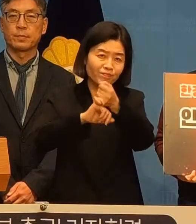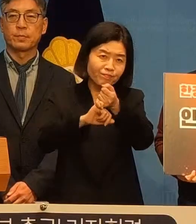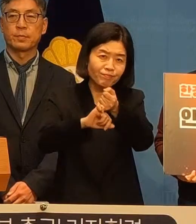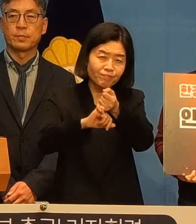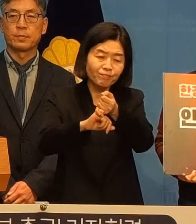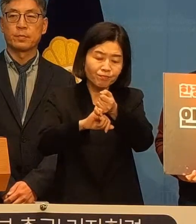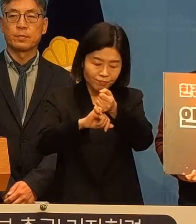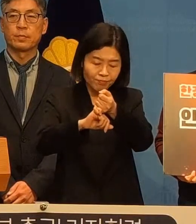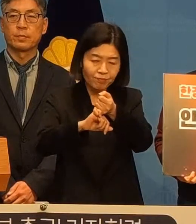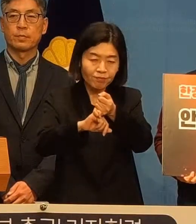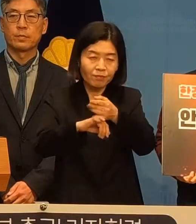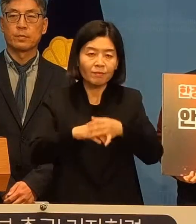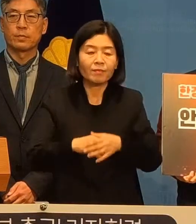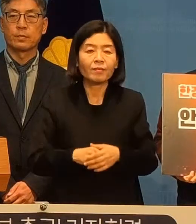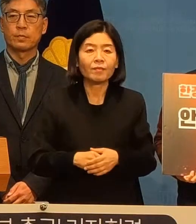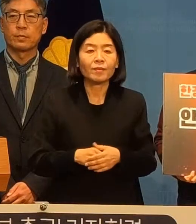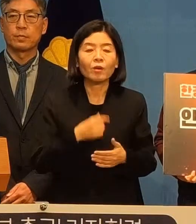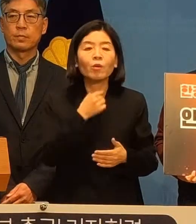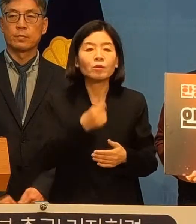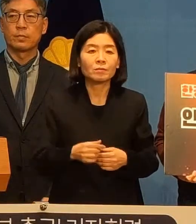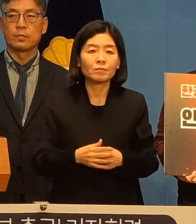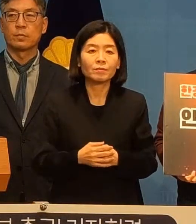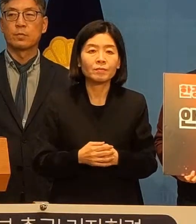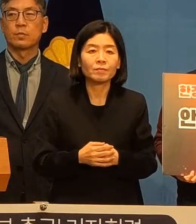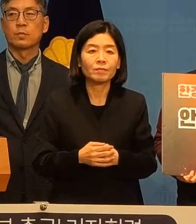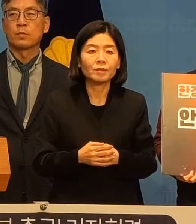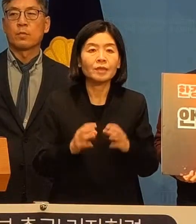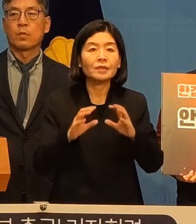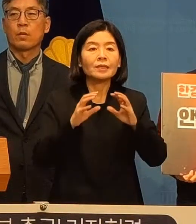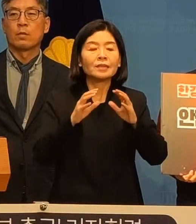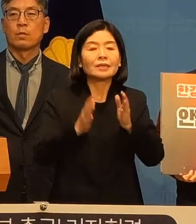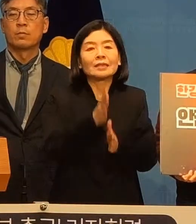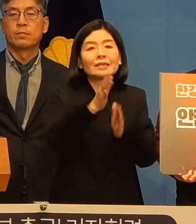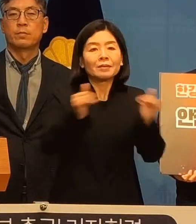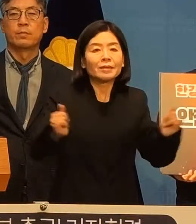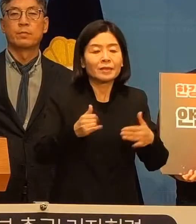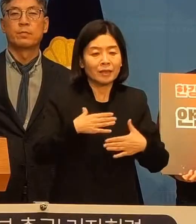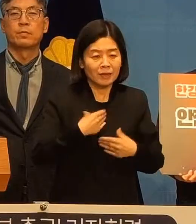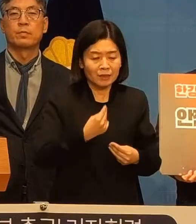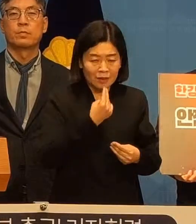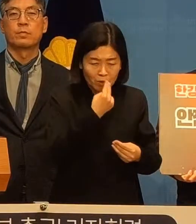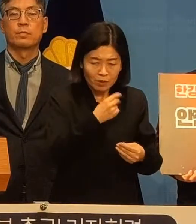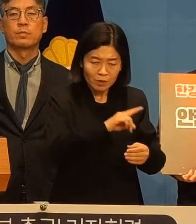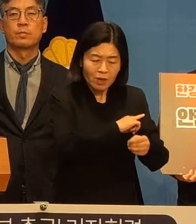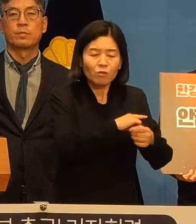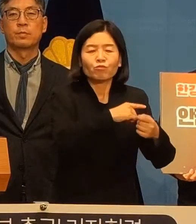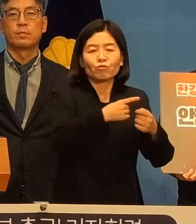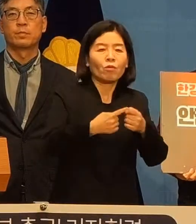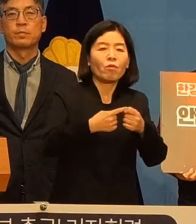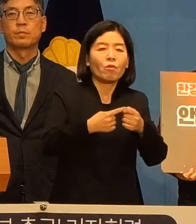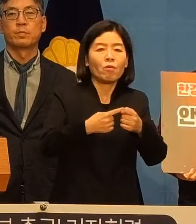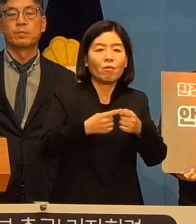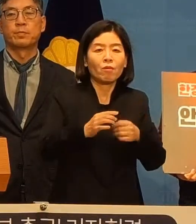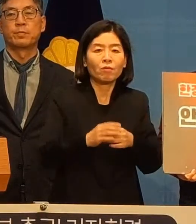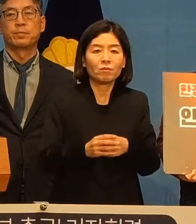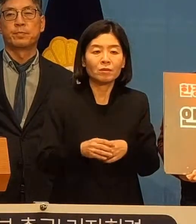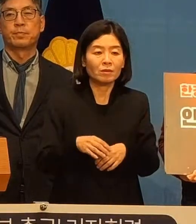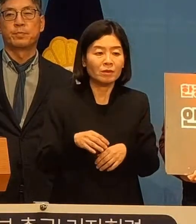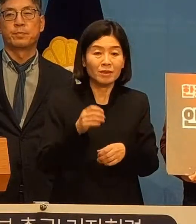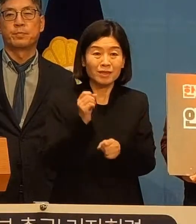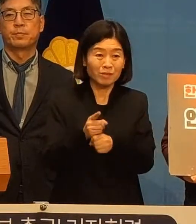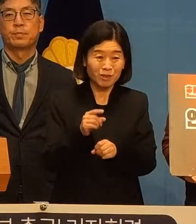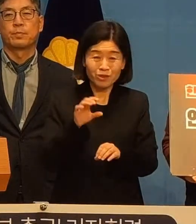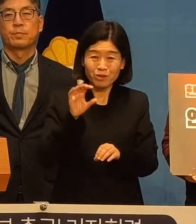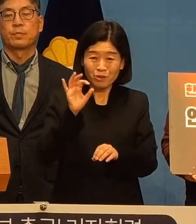말씀을 드리고 싶고요. 시민의 안전과 생명보다 더 중요한 건 없고요. 매몰 비용을